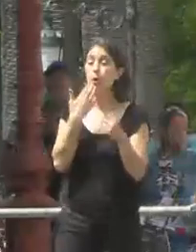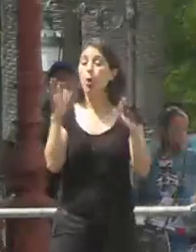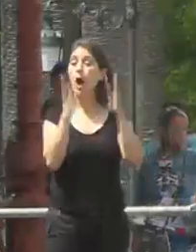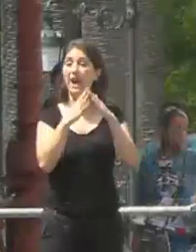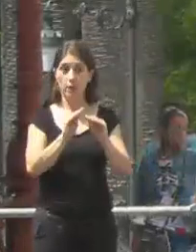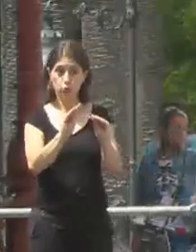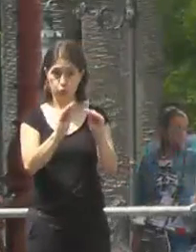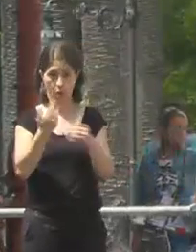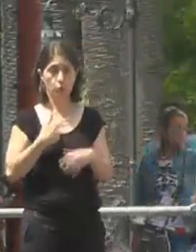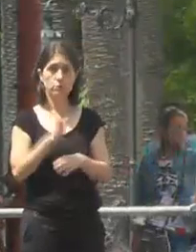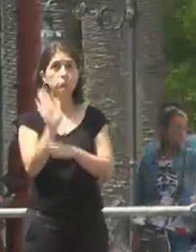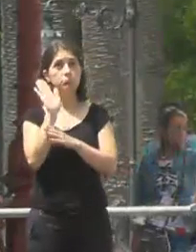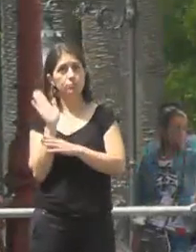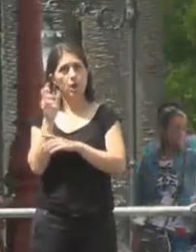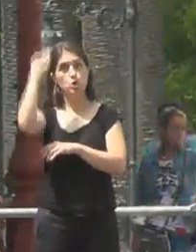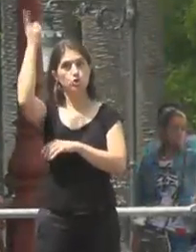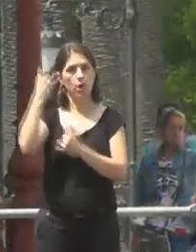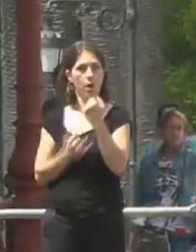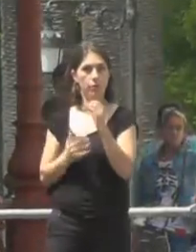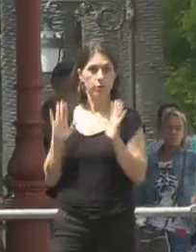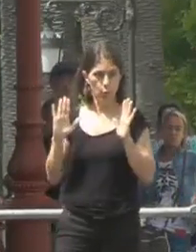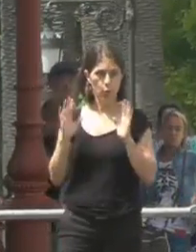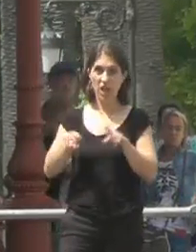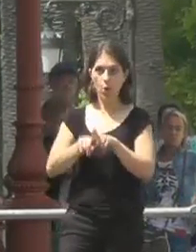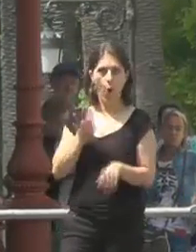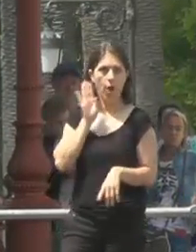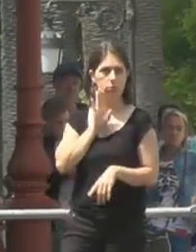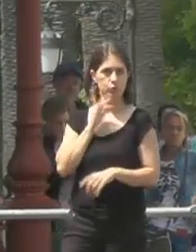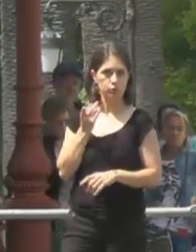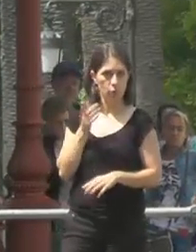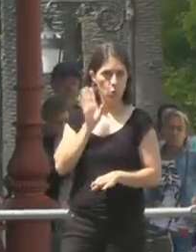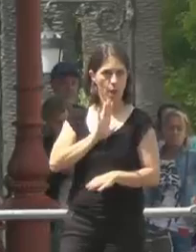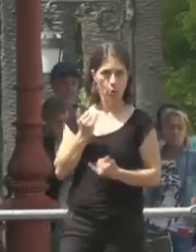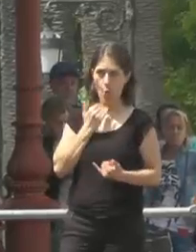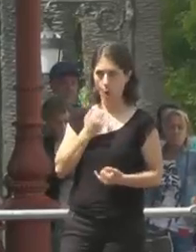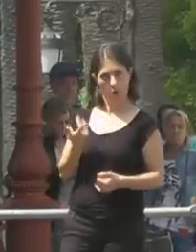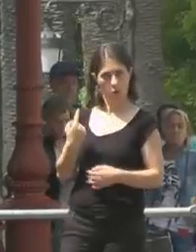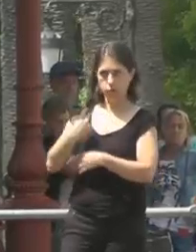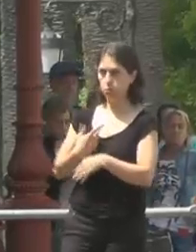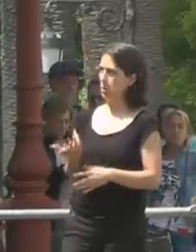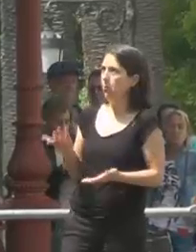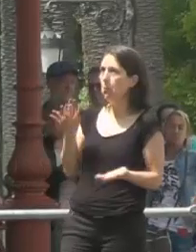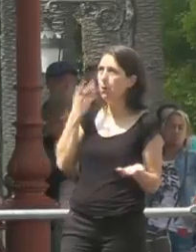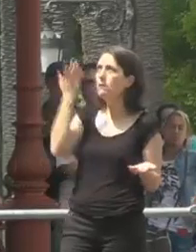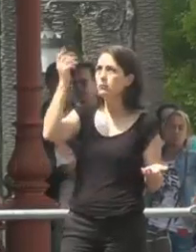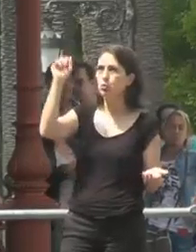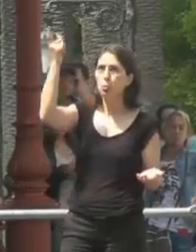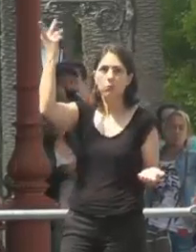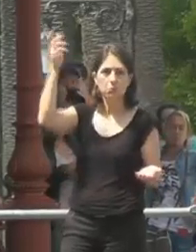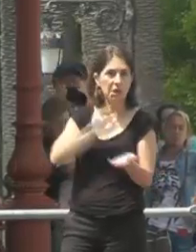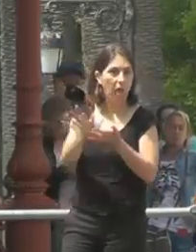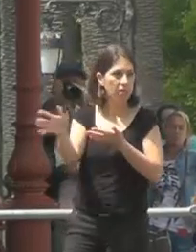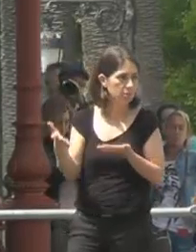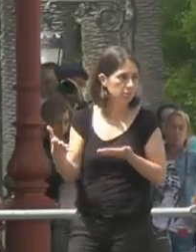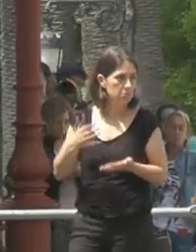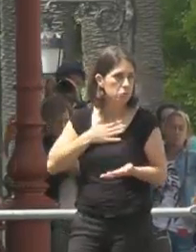de tu casa y poco menos que te tratan de criminal. Y tú dices, pero oiga, el sol está ahí, es gratis, es de